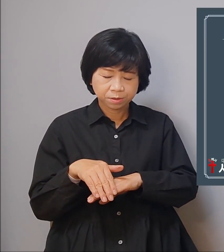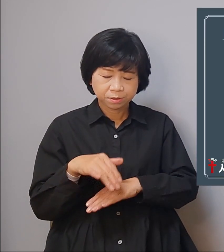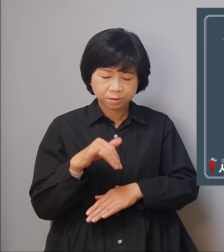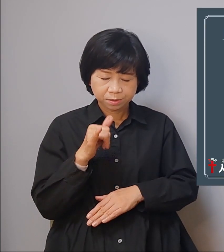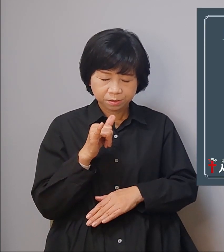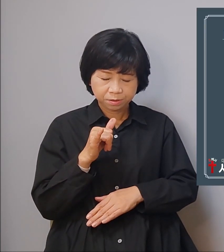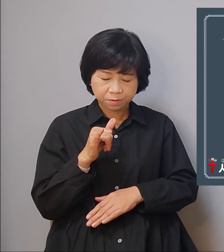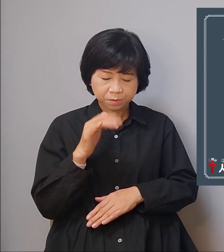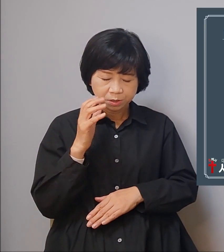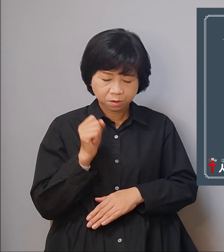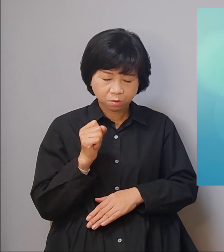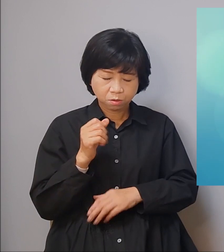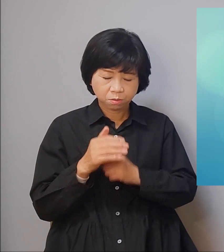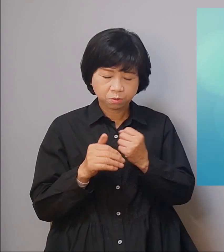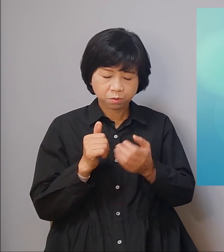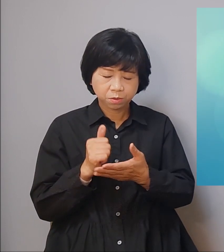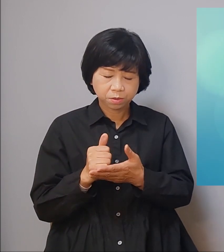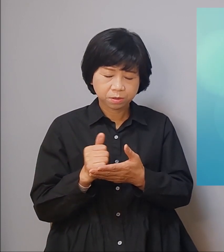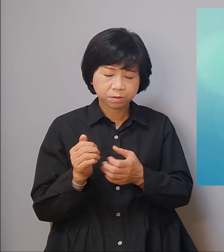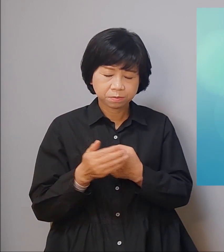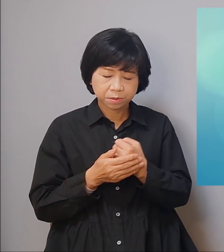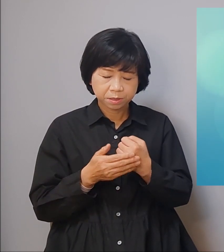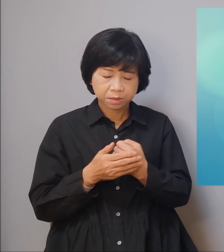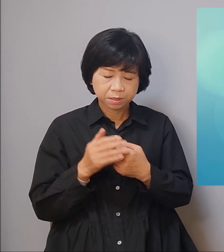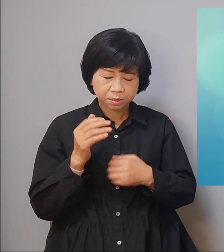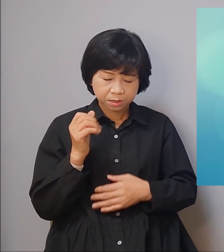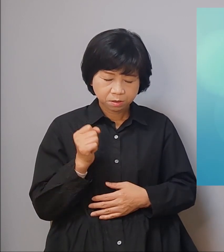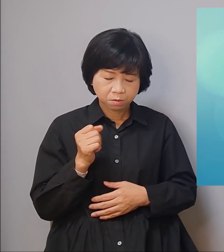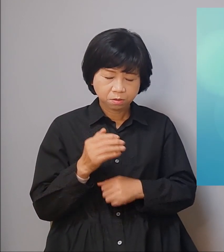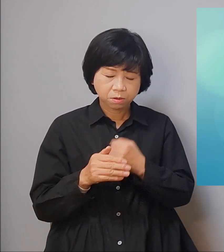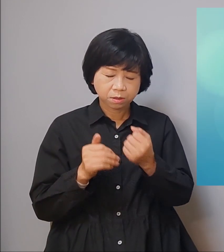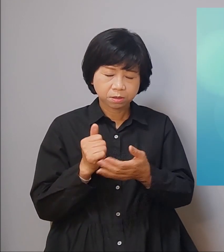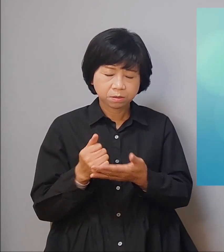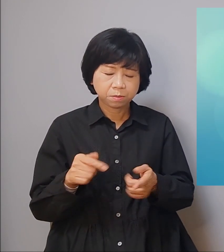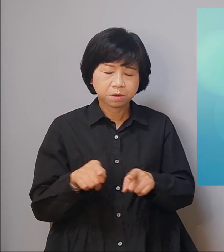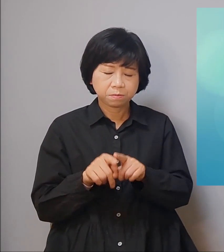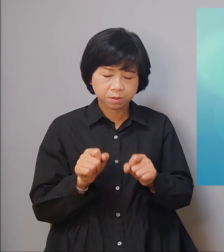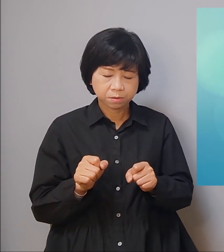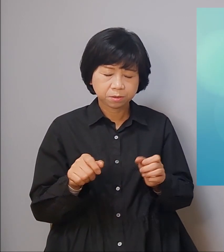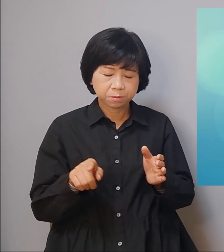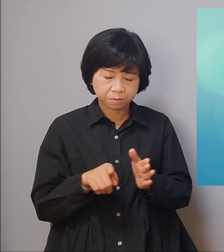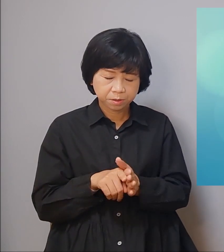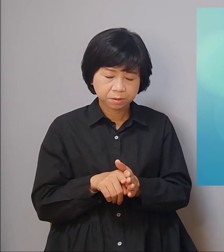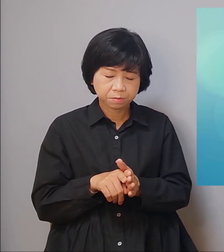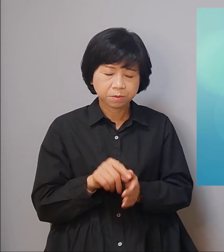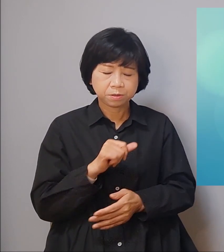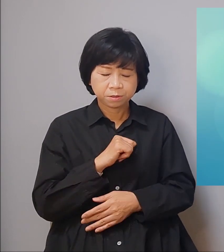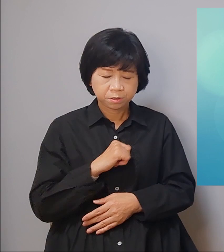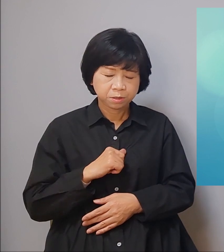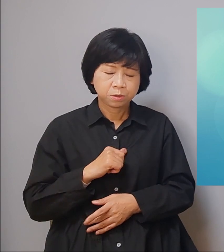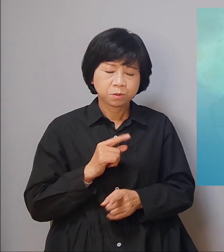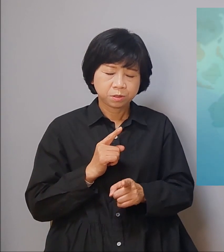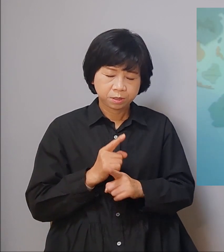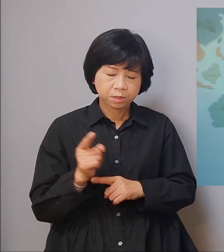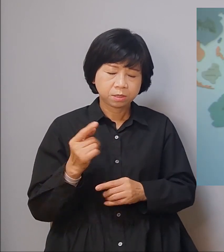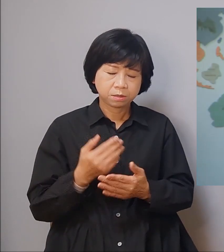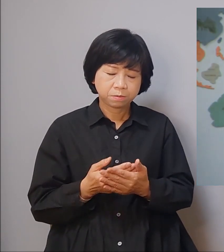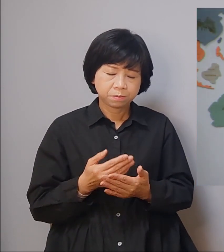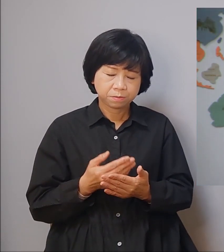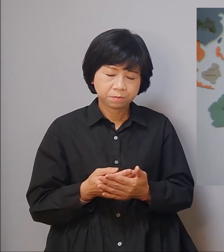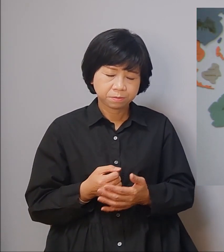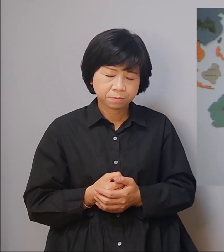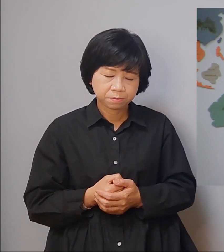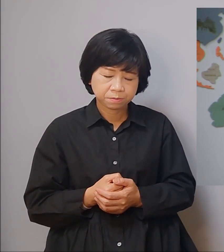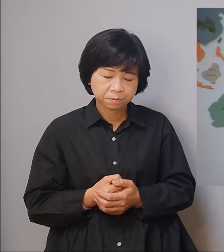크시도다. 주의 은혜가 크시도다. 함께 하시는 하나님, 함께 하시는 하나님, 나와